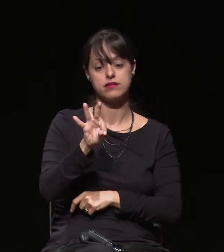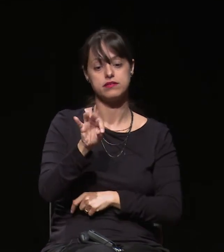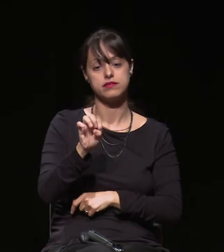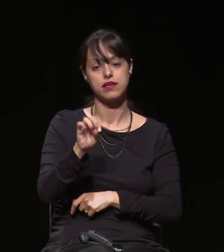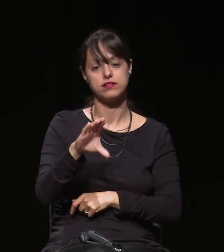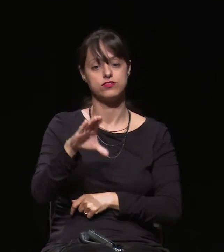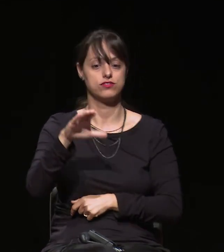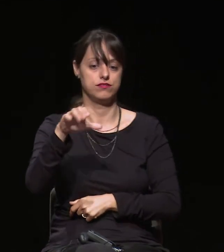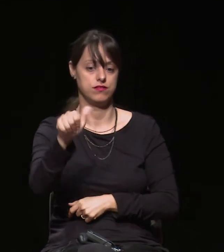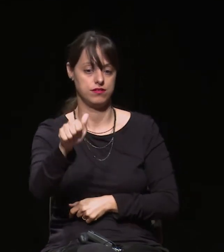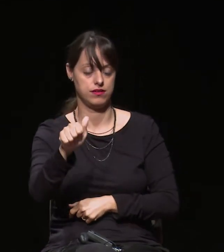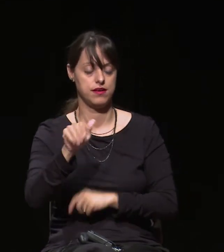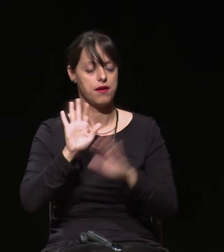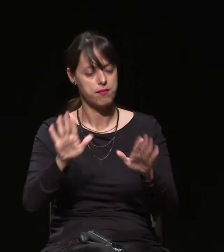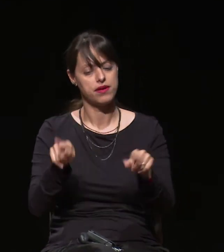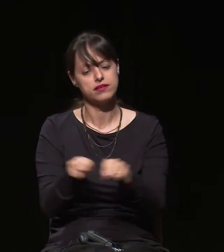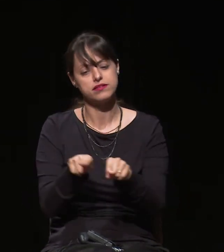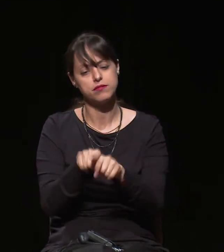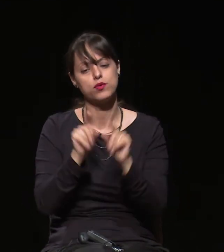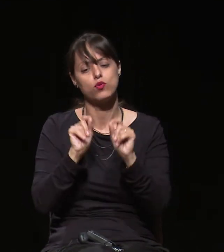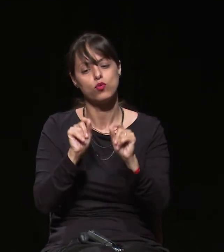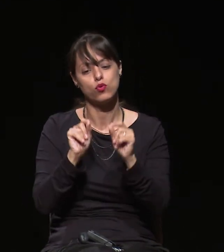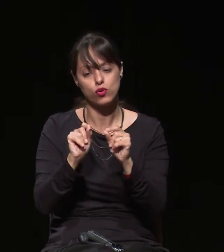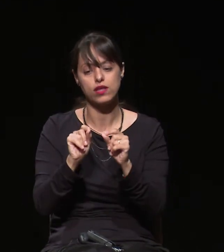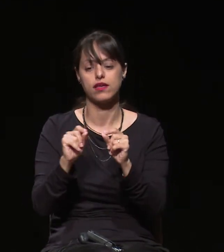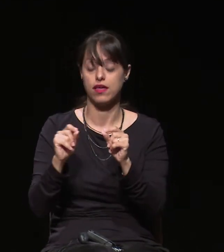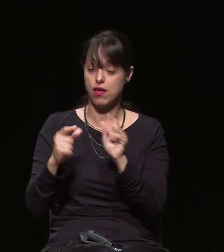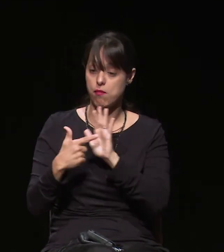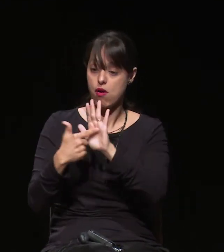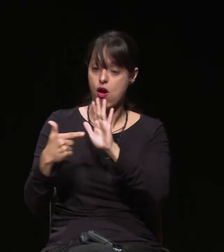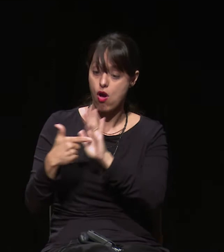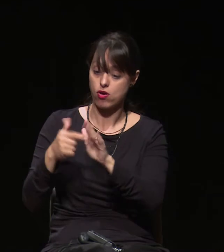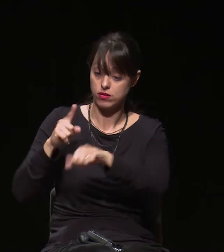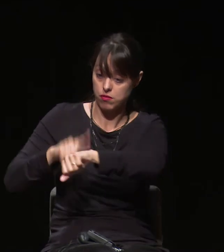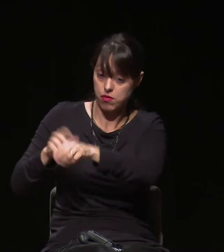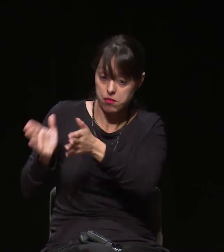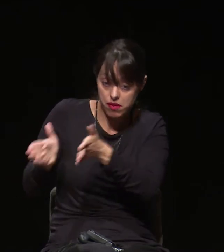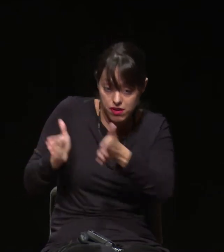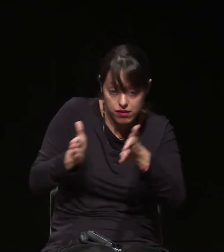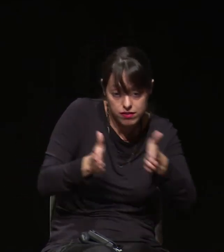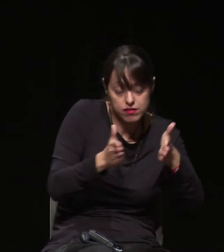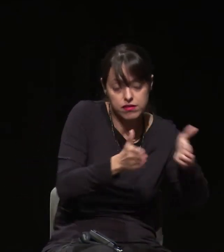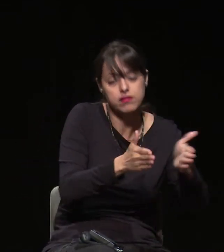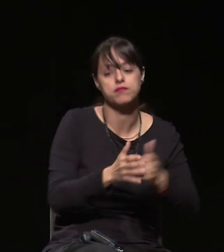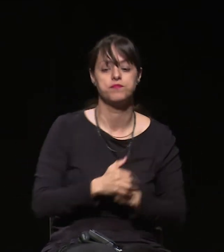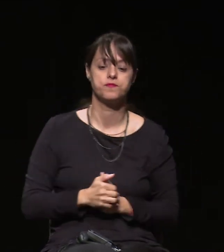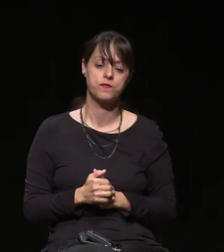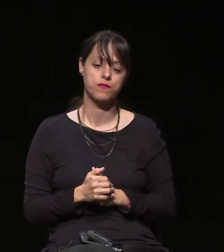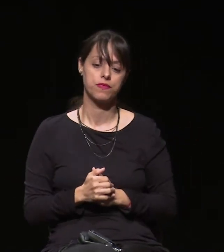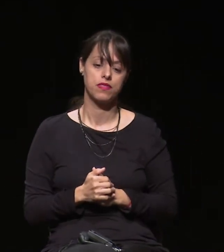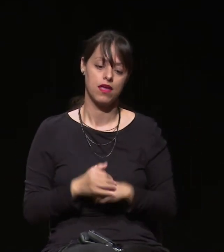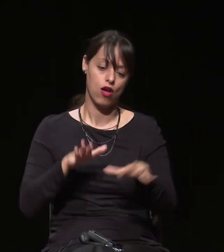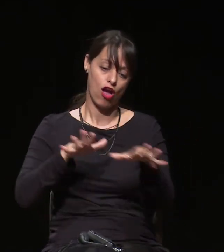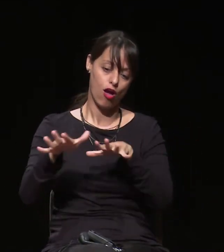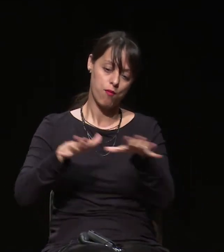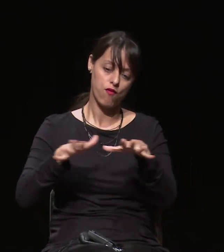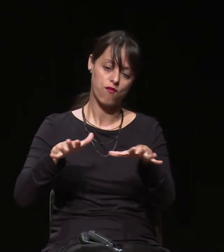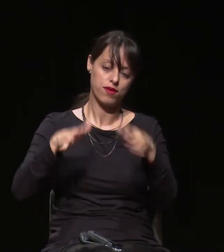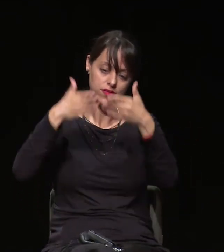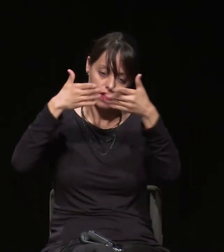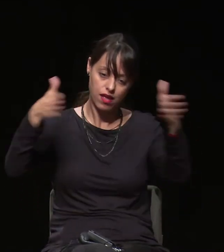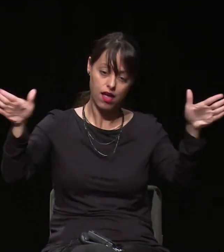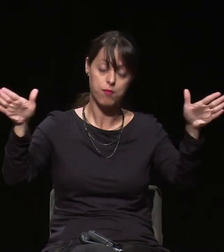mas, sobretudo, em razão das questões que vão sendo apresentadas. Nesse movimento mais amplo, a